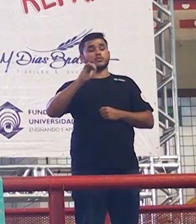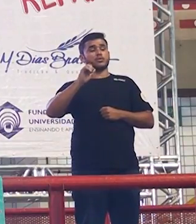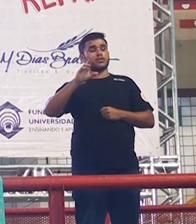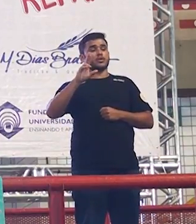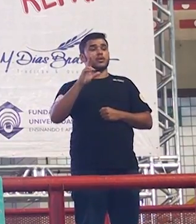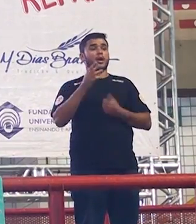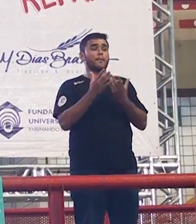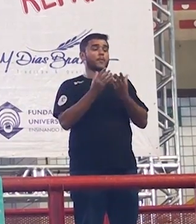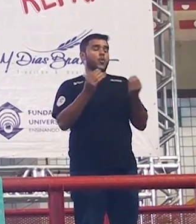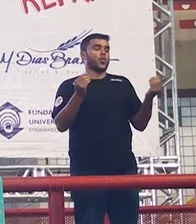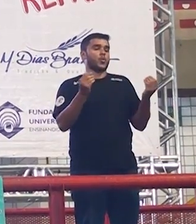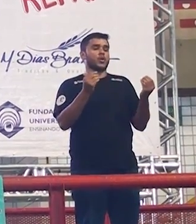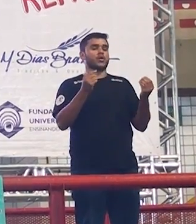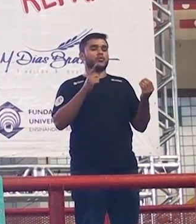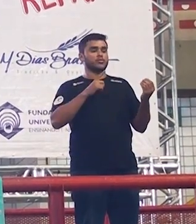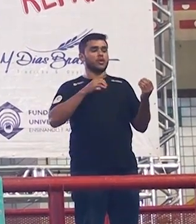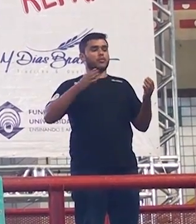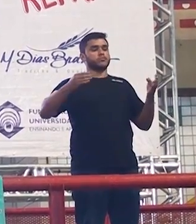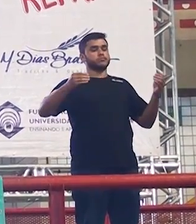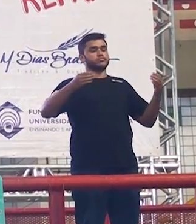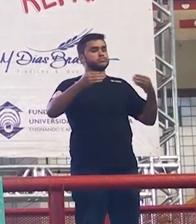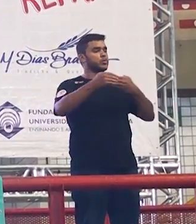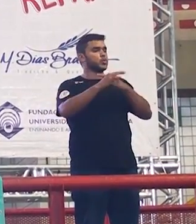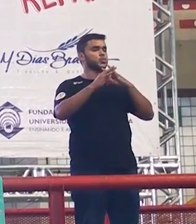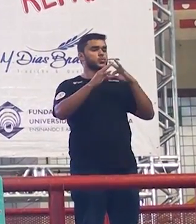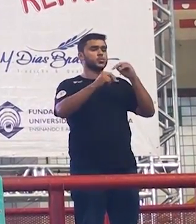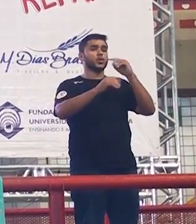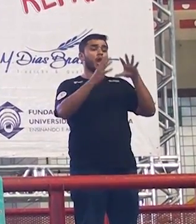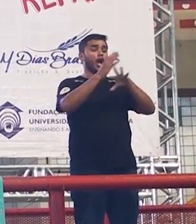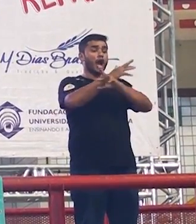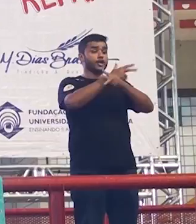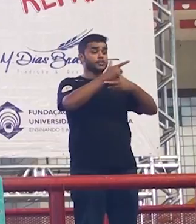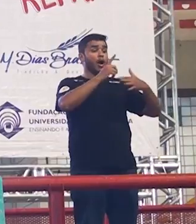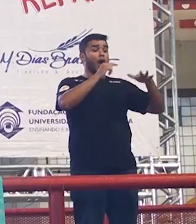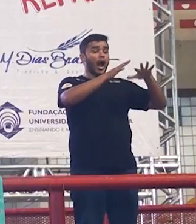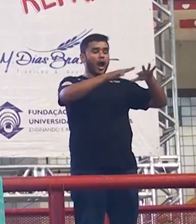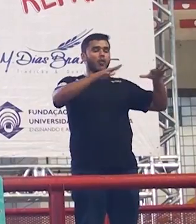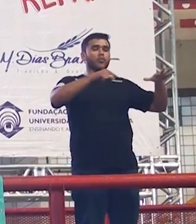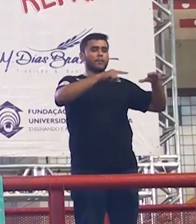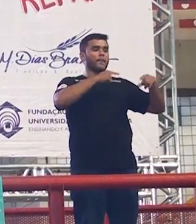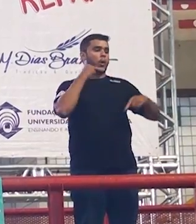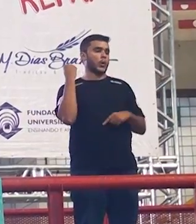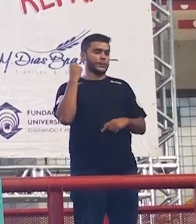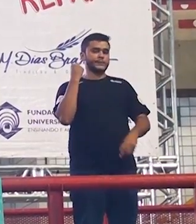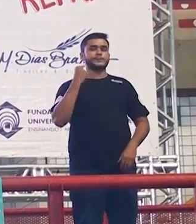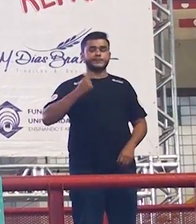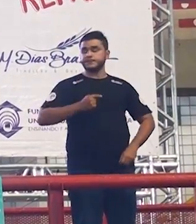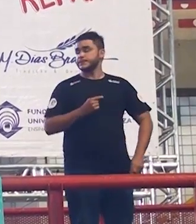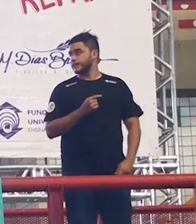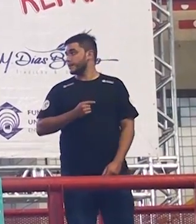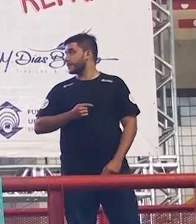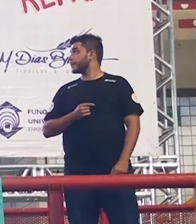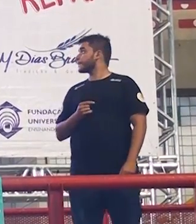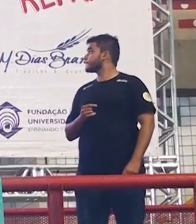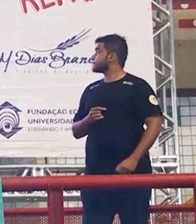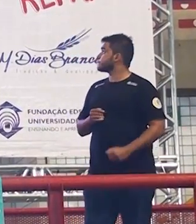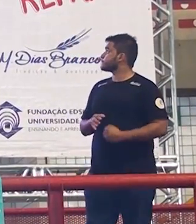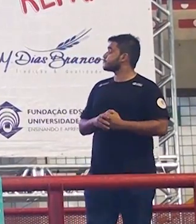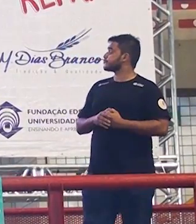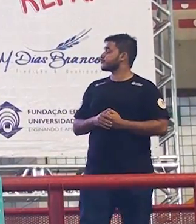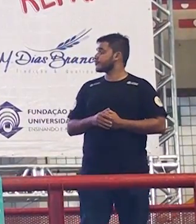de mortalidade de espécies aquáticas, porque a água perdeu o oxigênio nesse processo. Outra